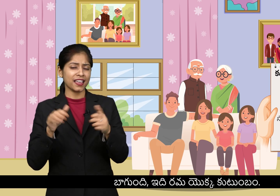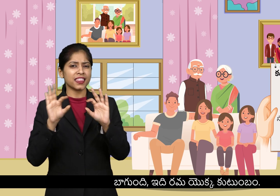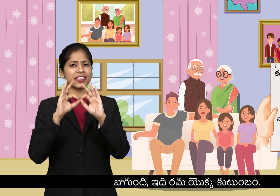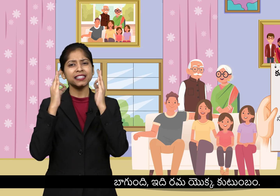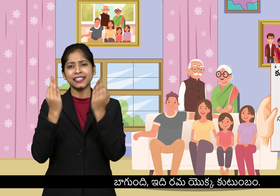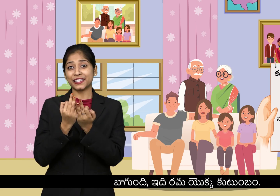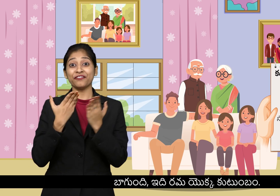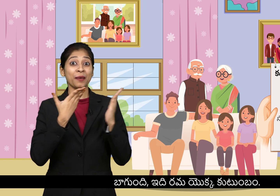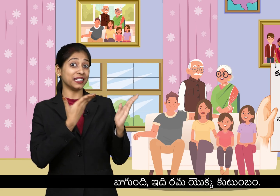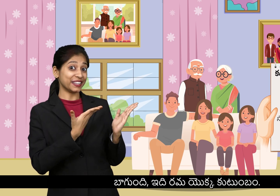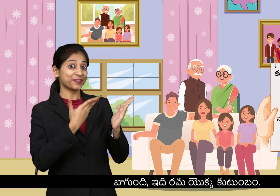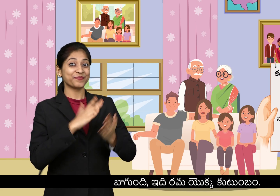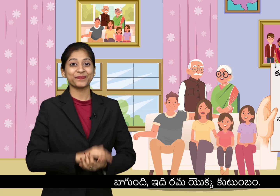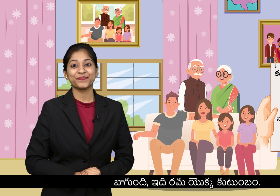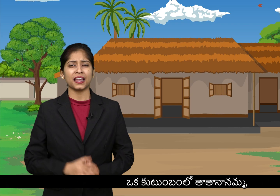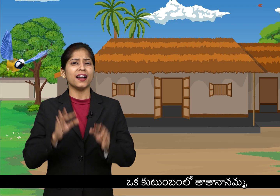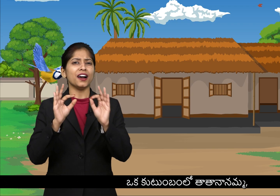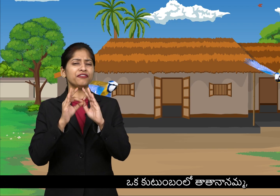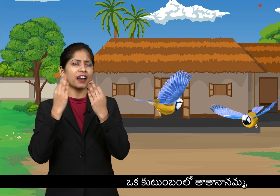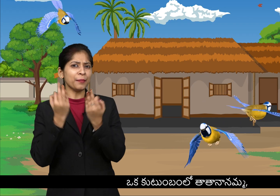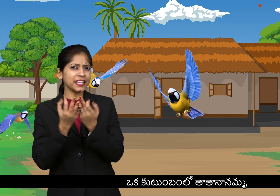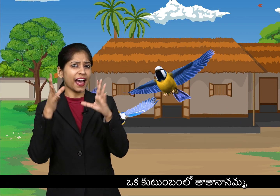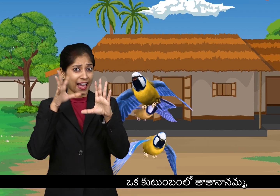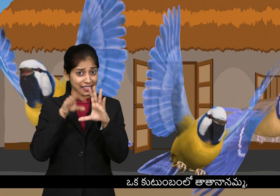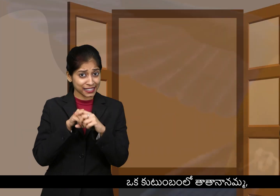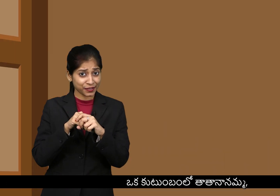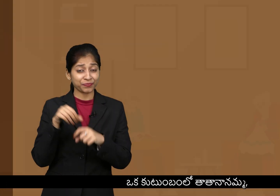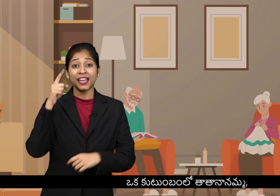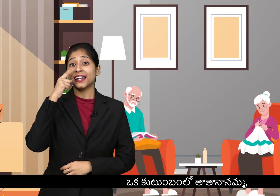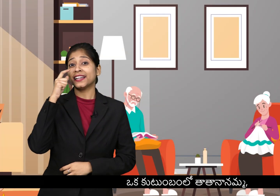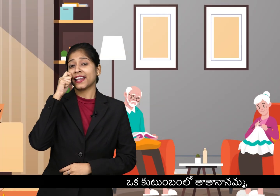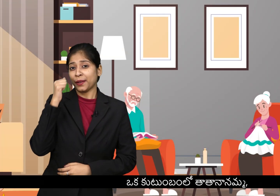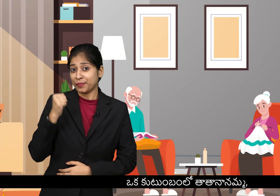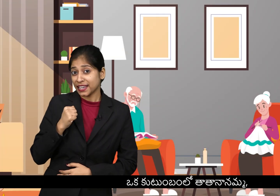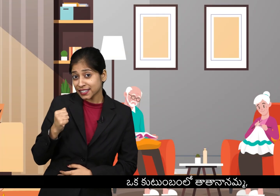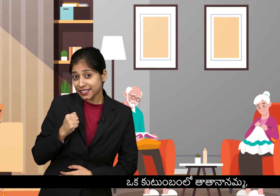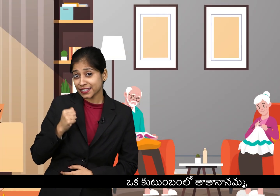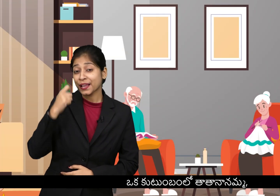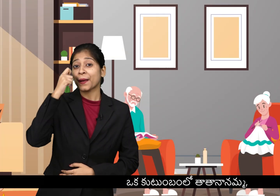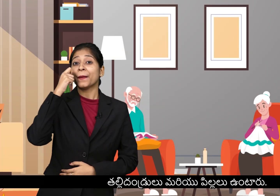బాగుంది. ఇది రమ యొక్క కుటుంబం. ఒక కుటుంబంలో తాత, నానమ్మ,